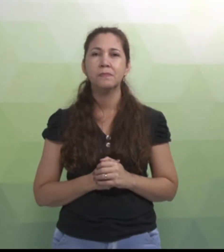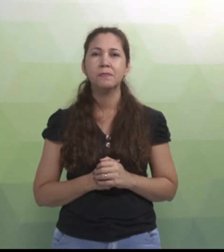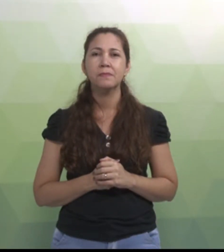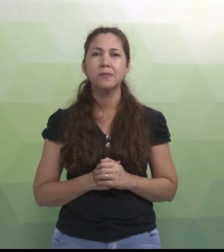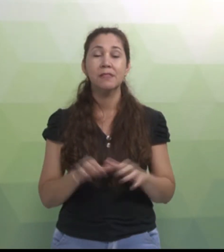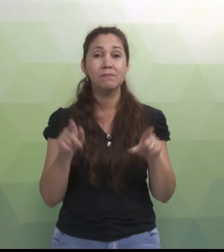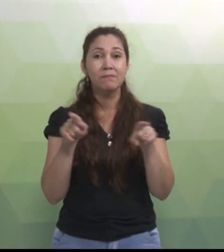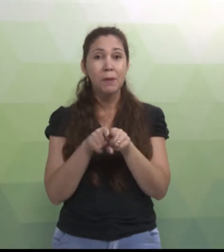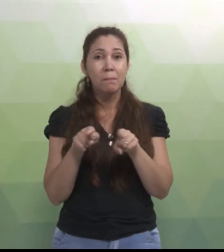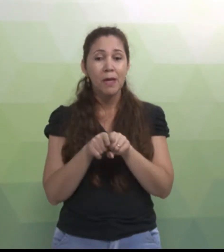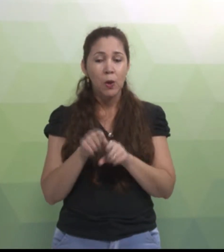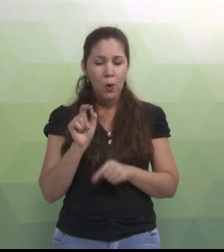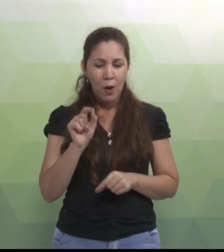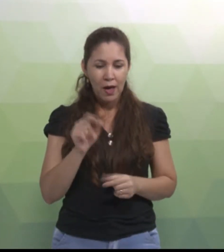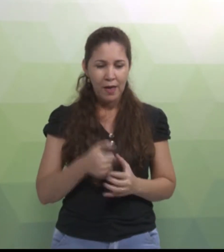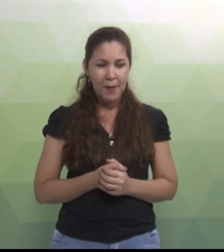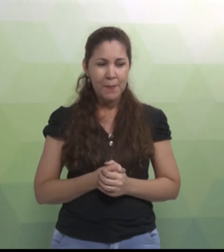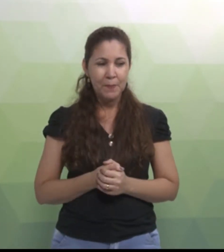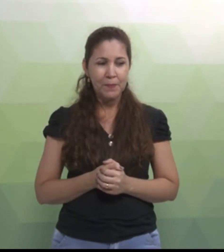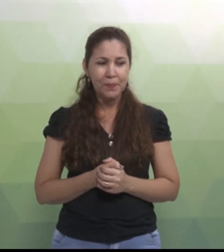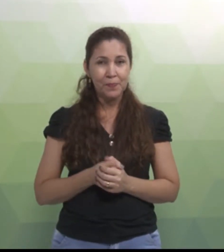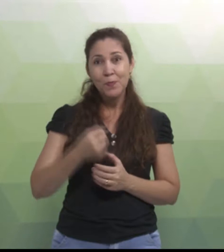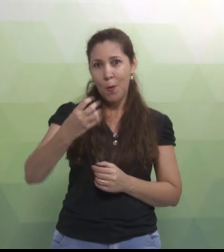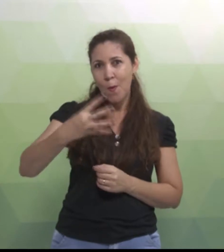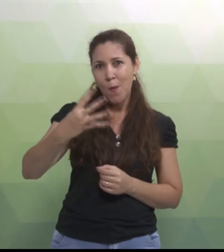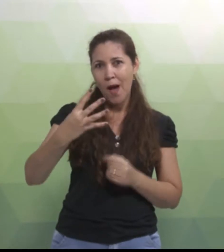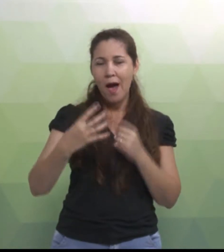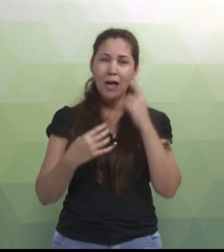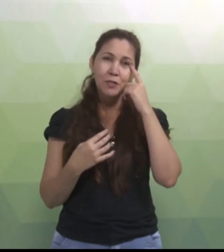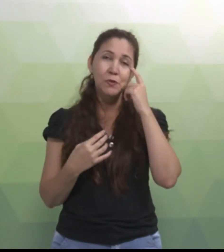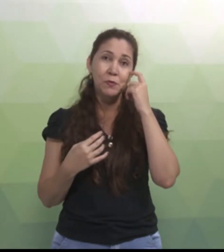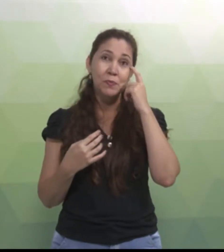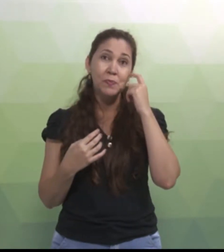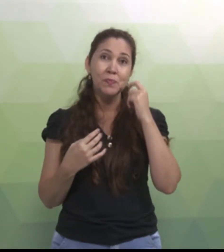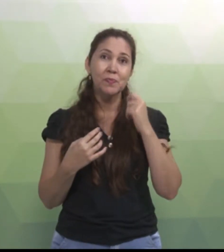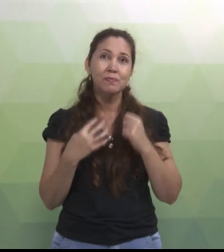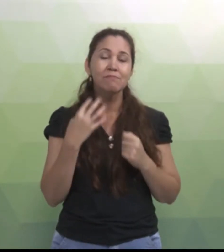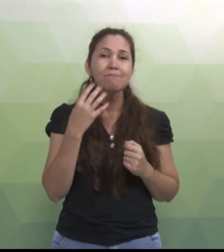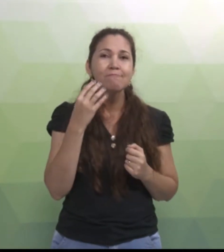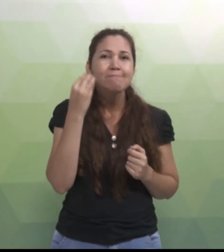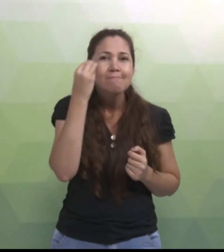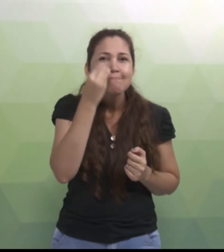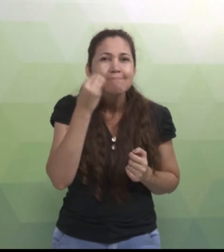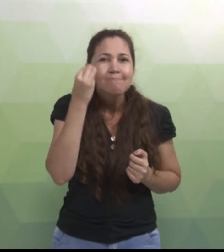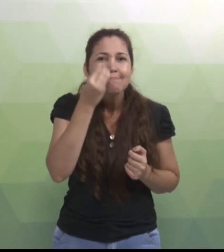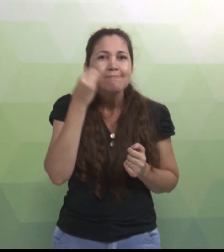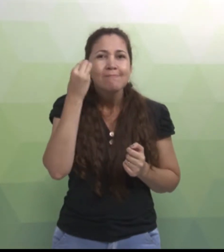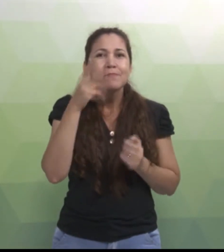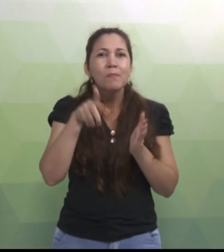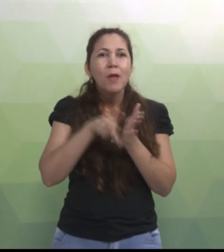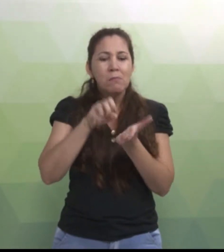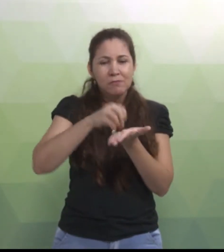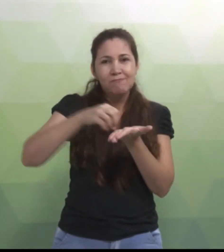Também, no nosso quarto tópico, temos as experiências em escrita de sinais.